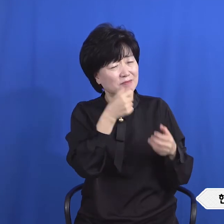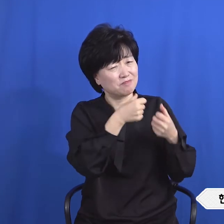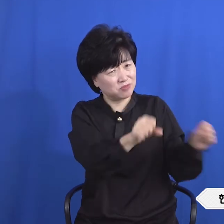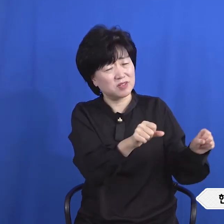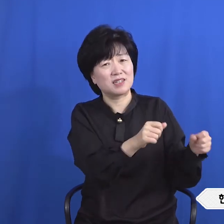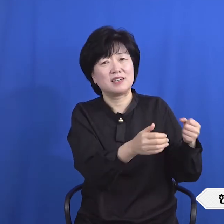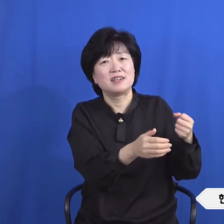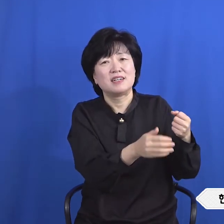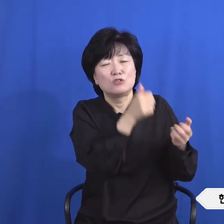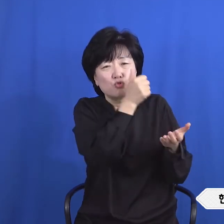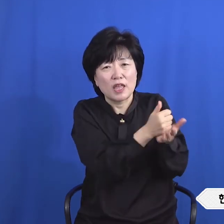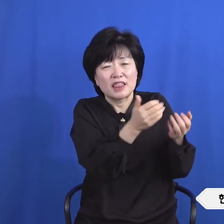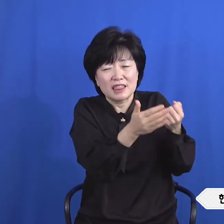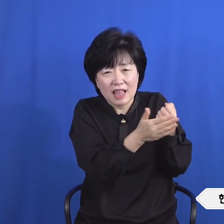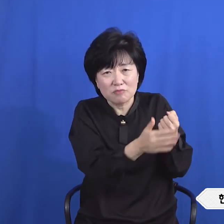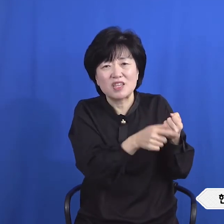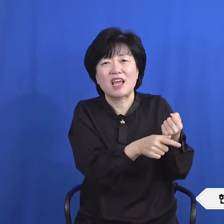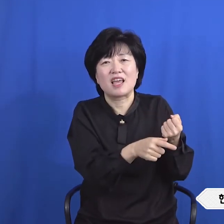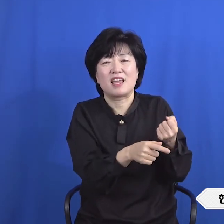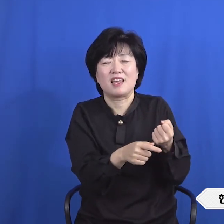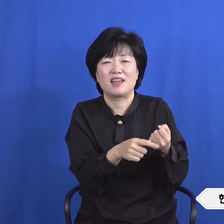죄 때문에 그렇게 됩니다.